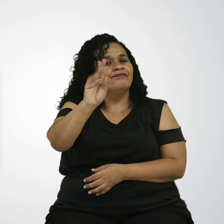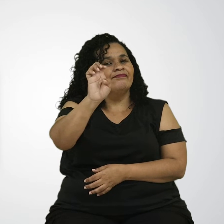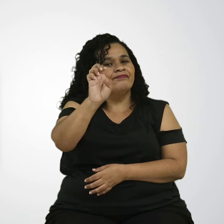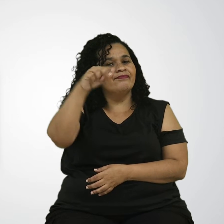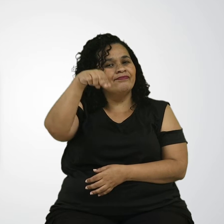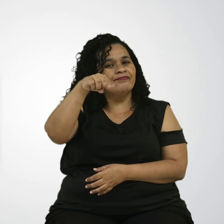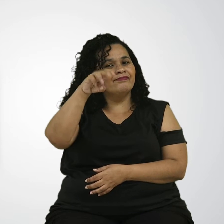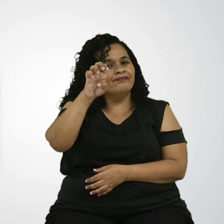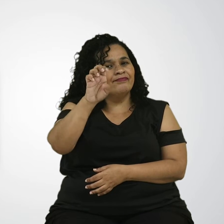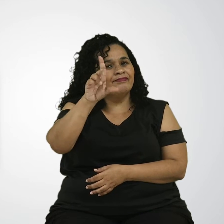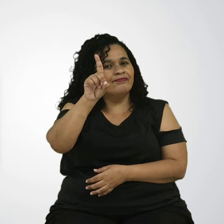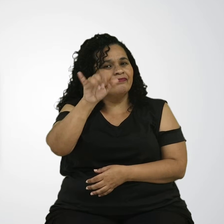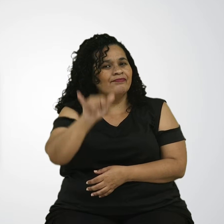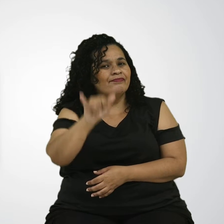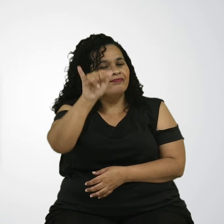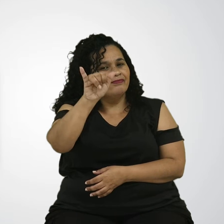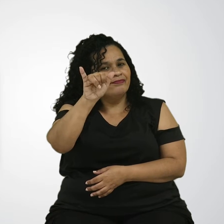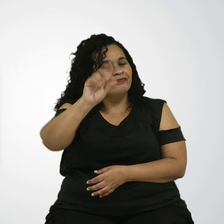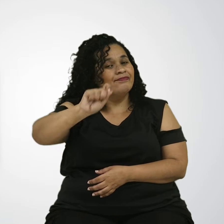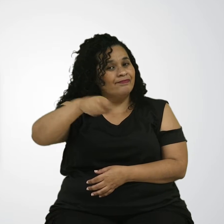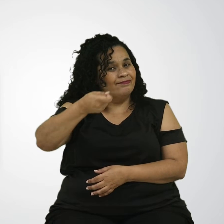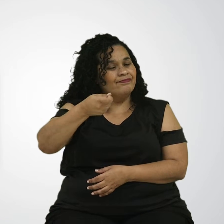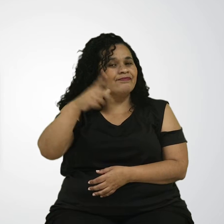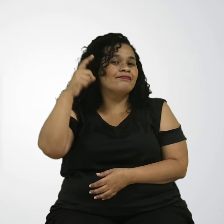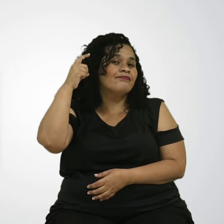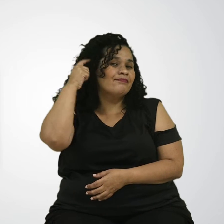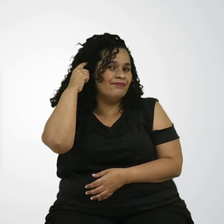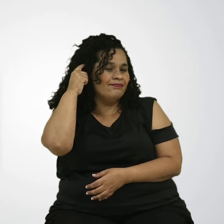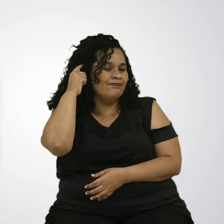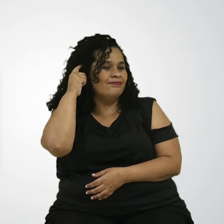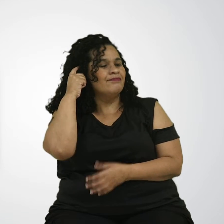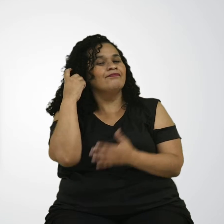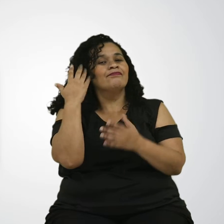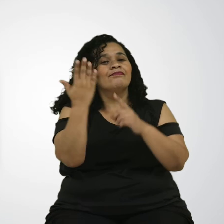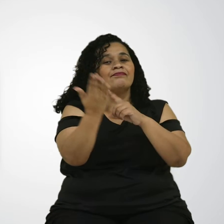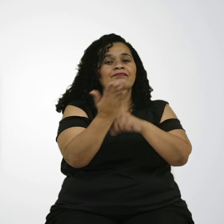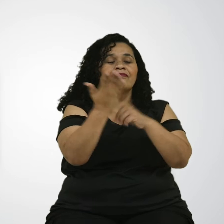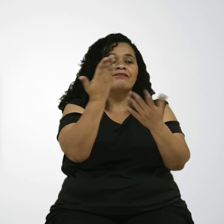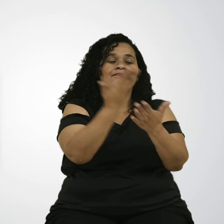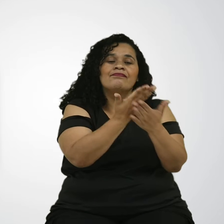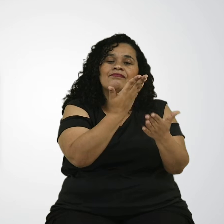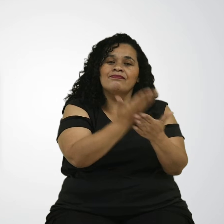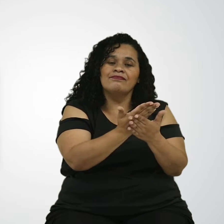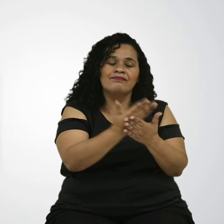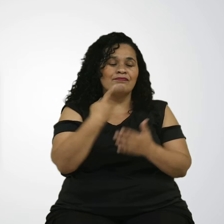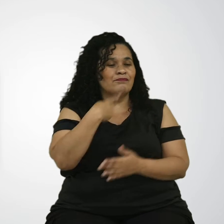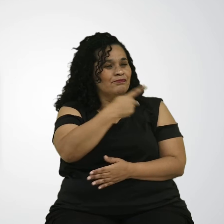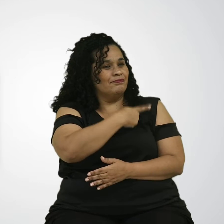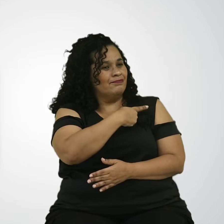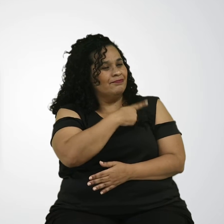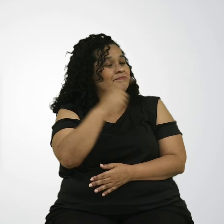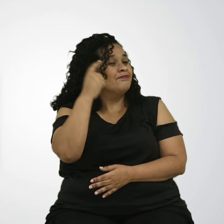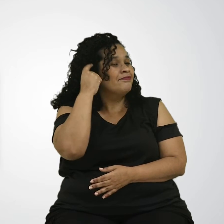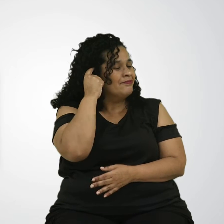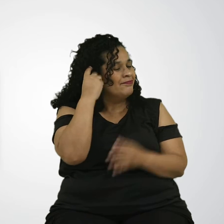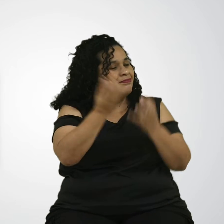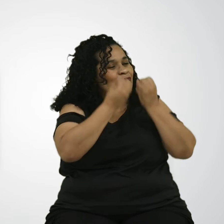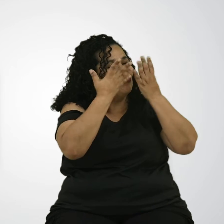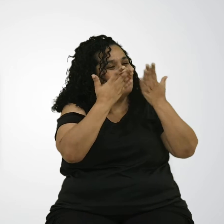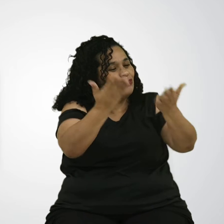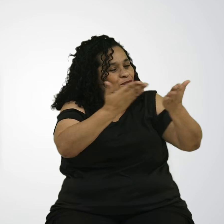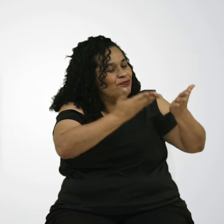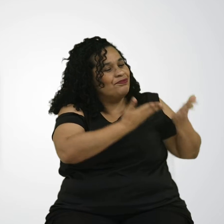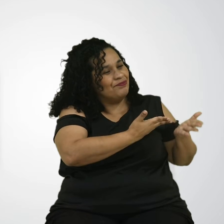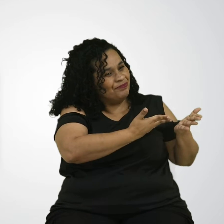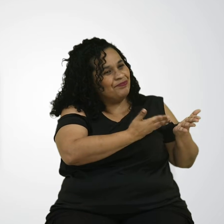as respostas, com as reflexões, nessa lição de número 10. Pastor Kennedy, seja muito bem-vindo a mais um estudo da nossa